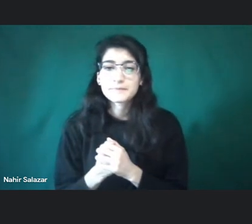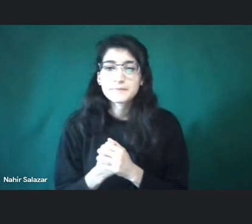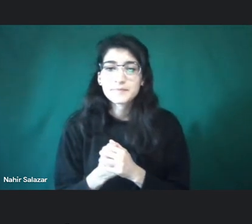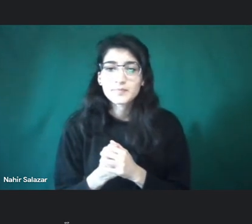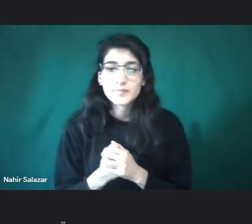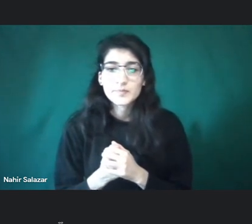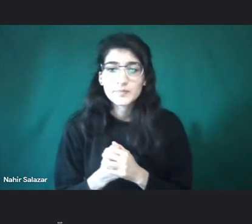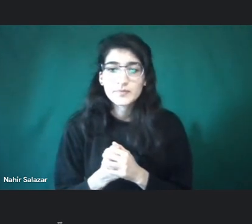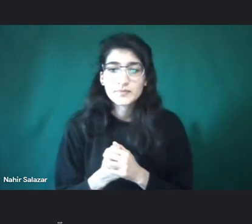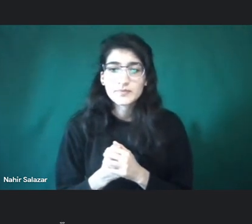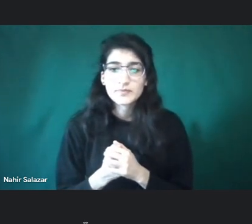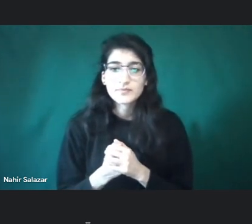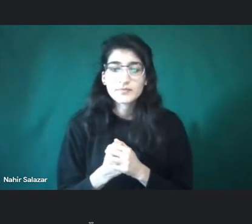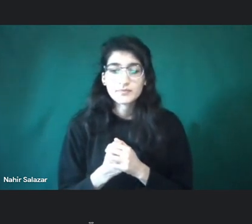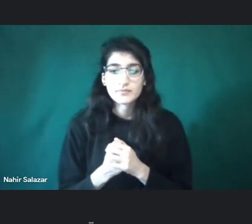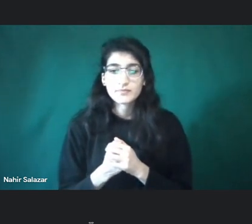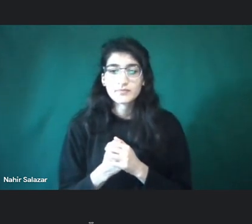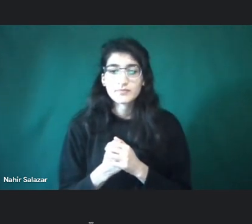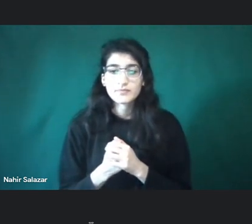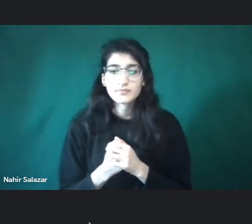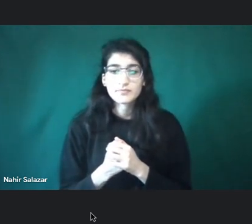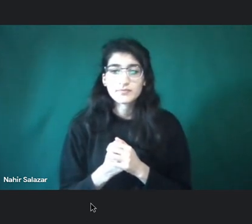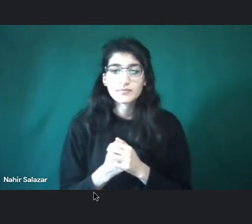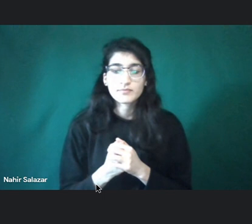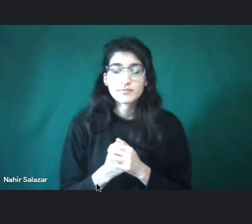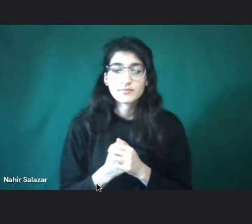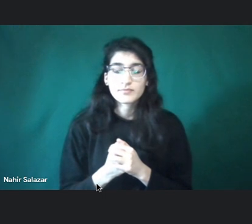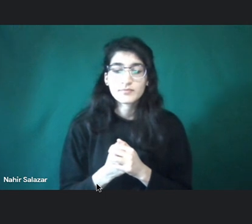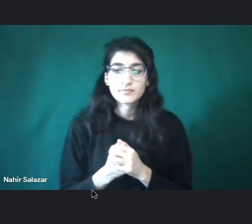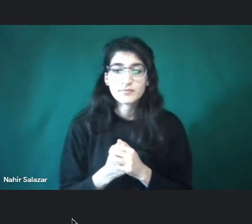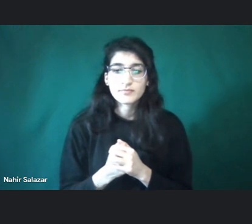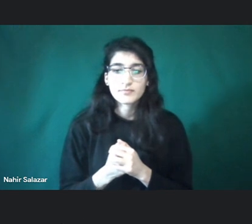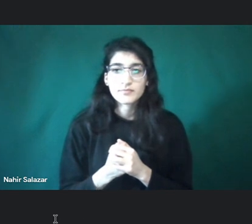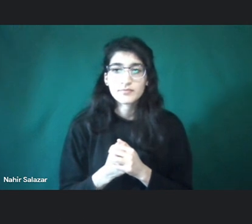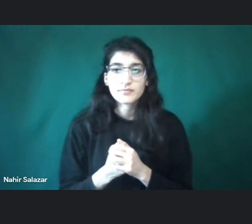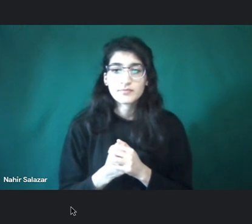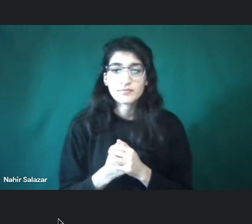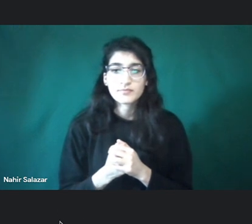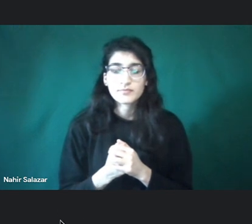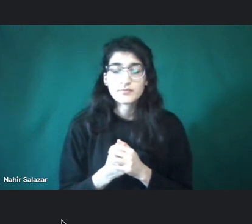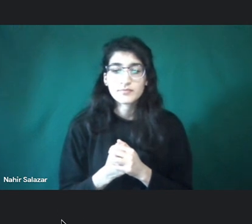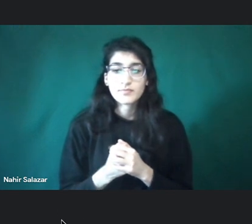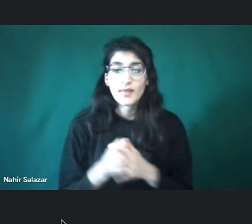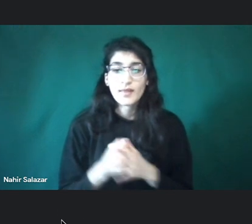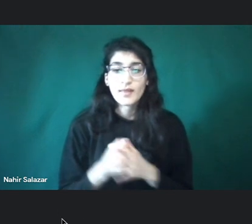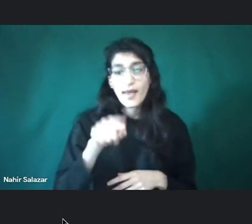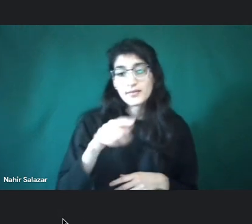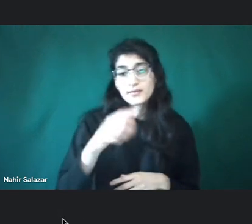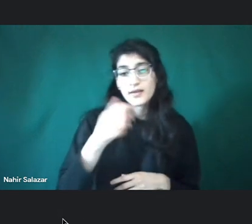Spheres. Of human. Ahí tenemos uno, all, que está